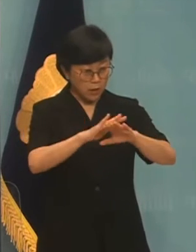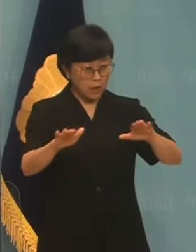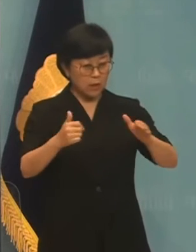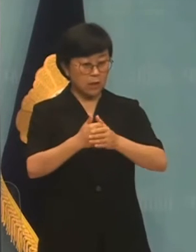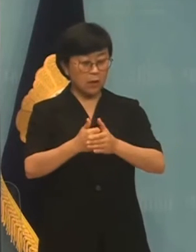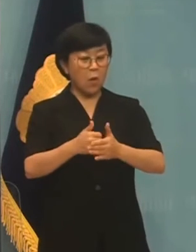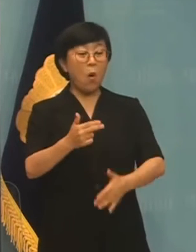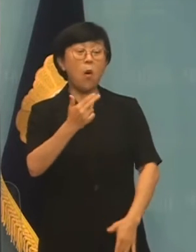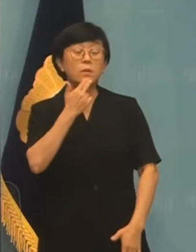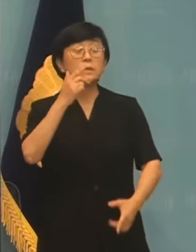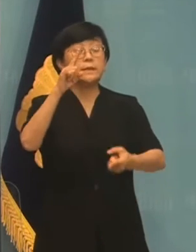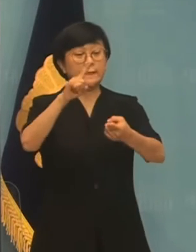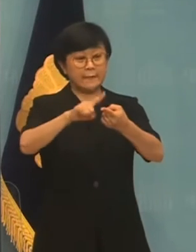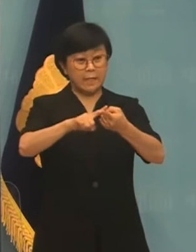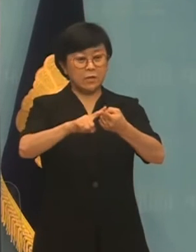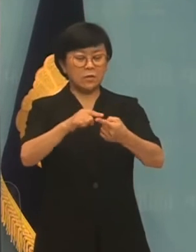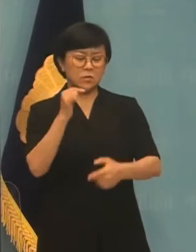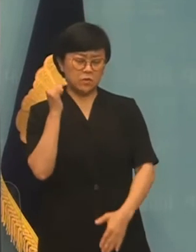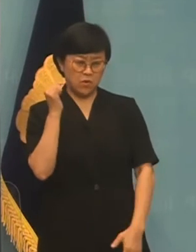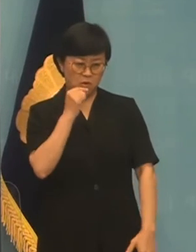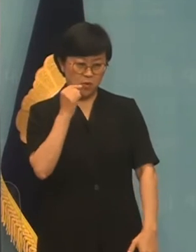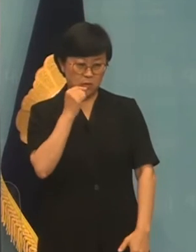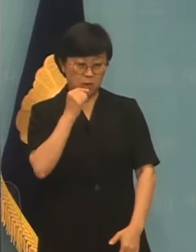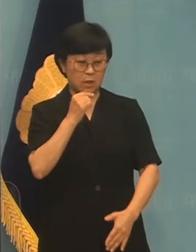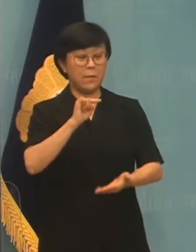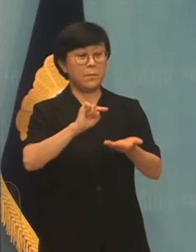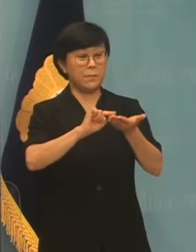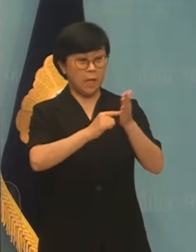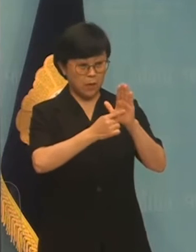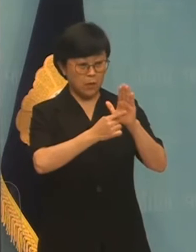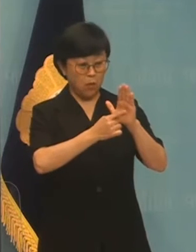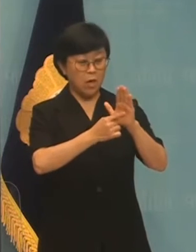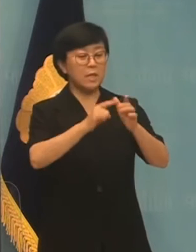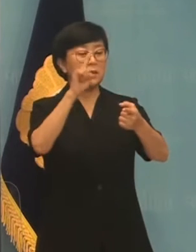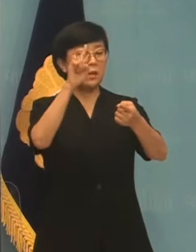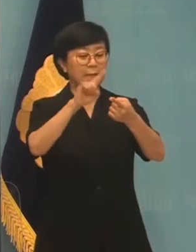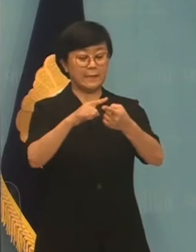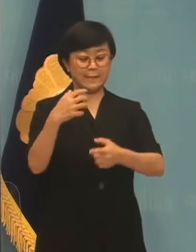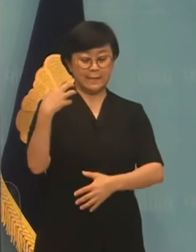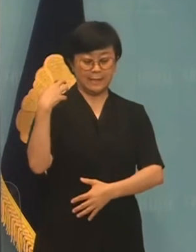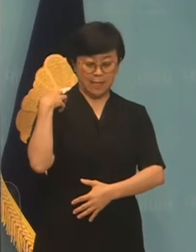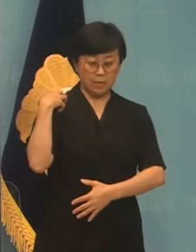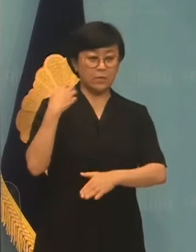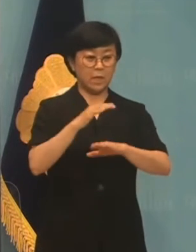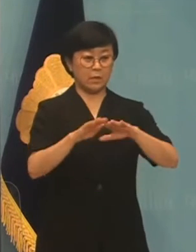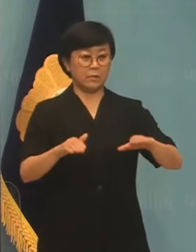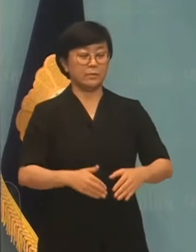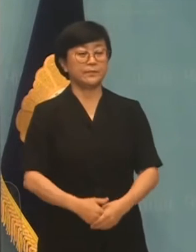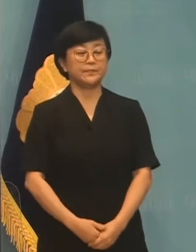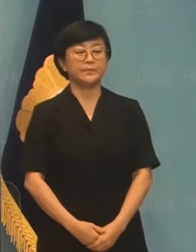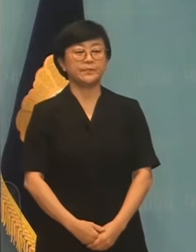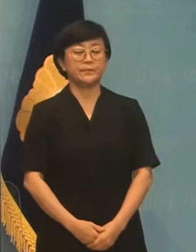무방비 상태였는지에 대해 철저하게 규명하고 응당한 책임을 물어야 할 것입니다.